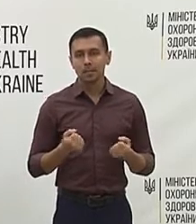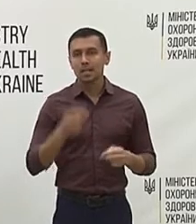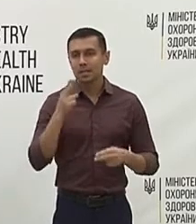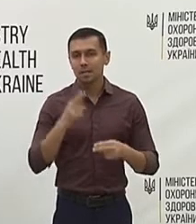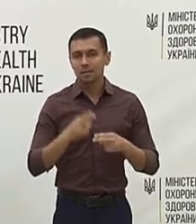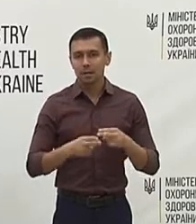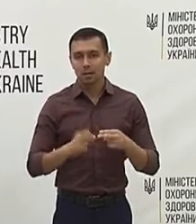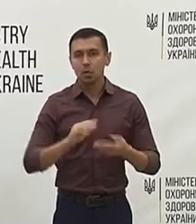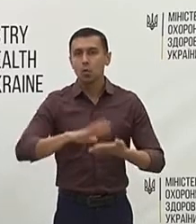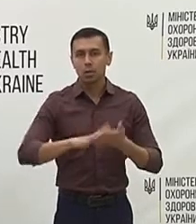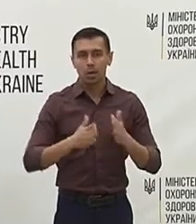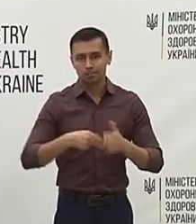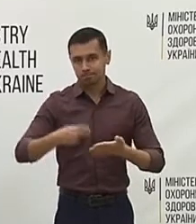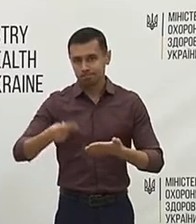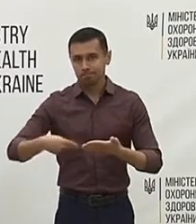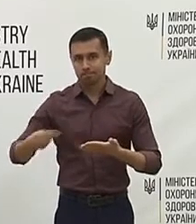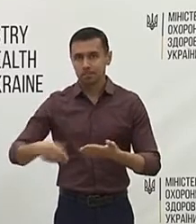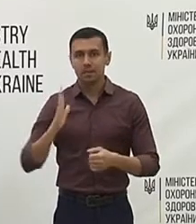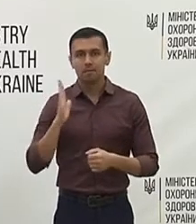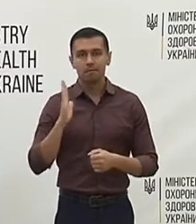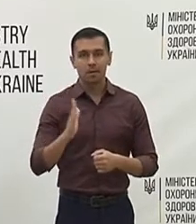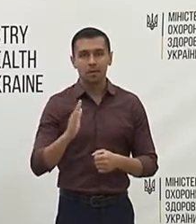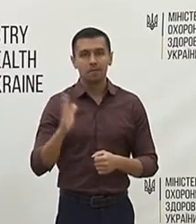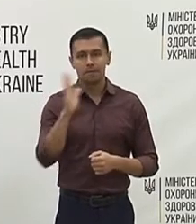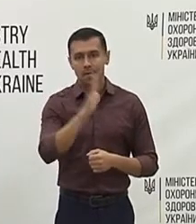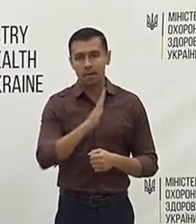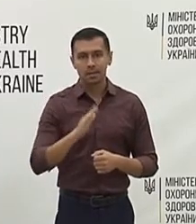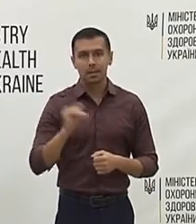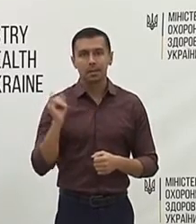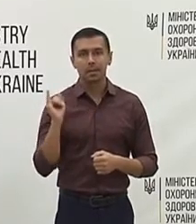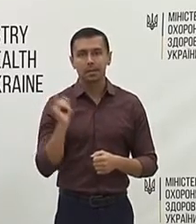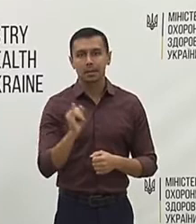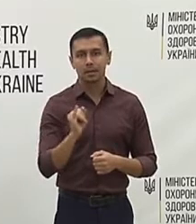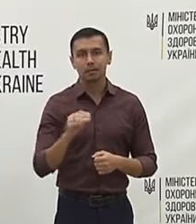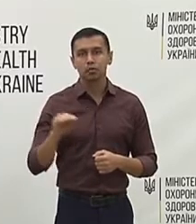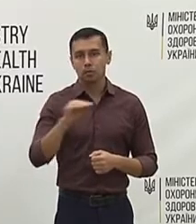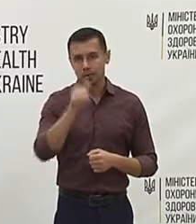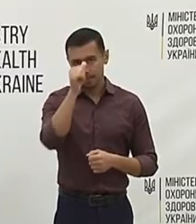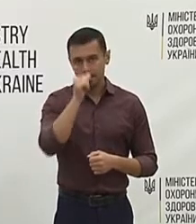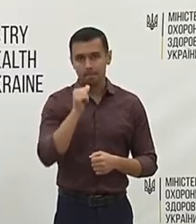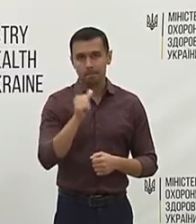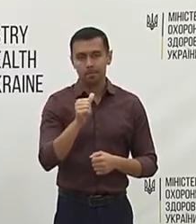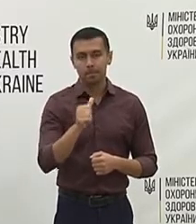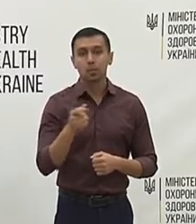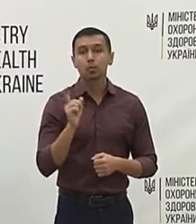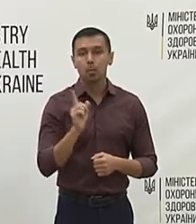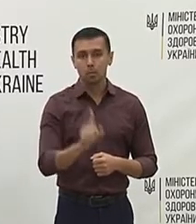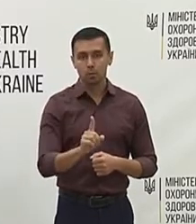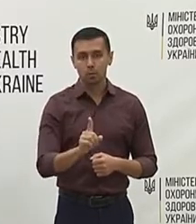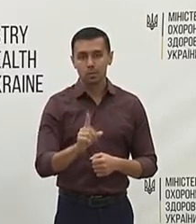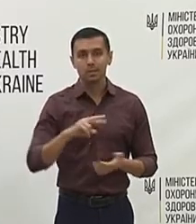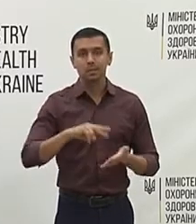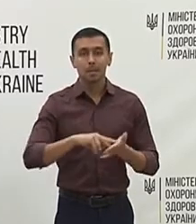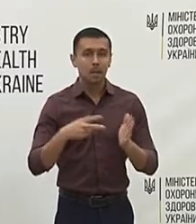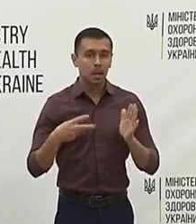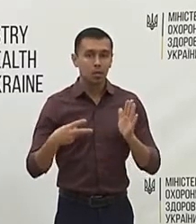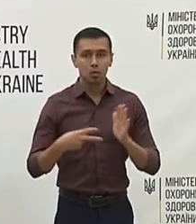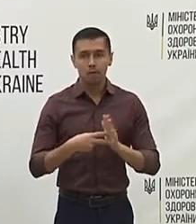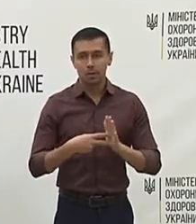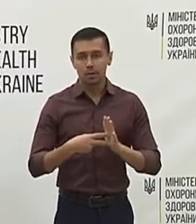завершені і укладені договори в вересні і в жовтні. Тобто